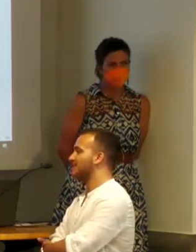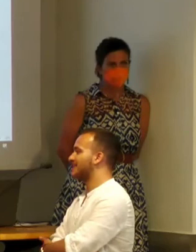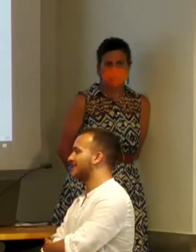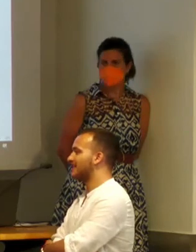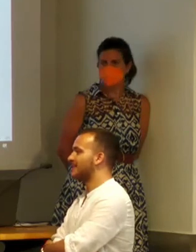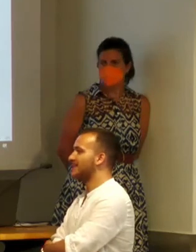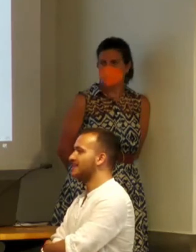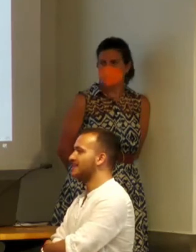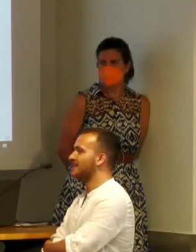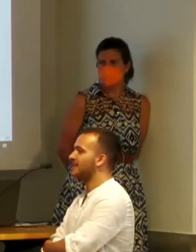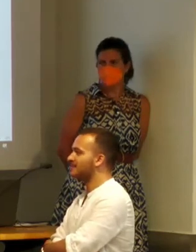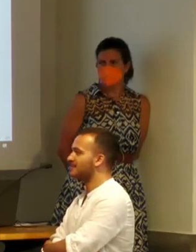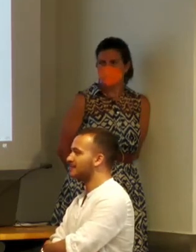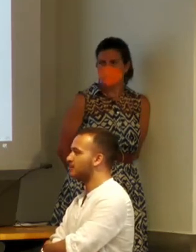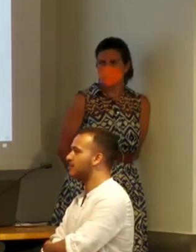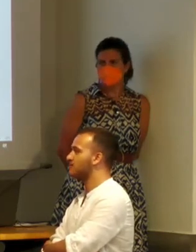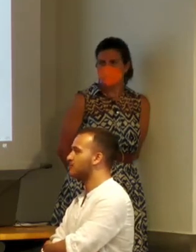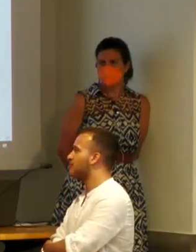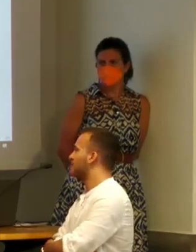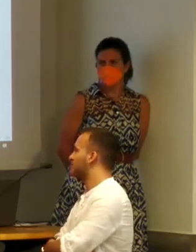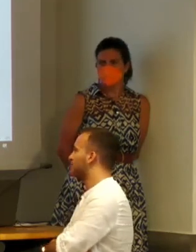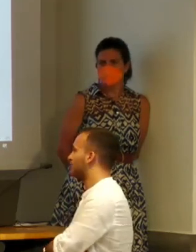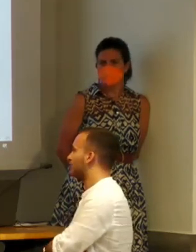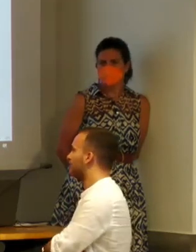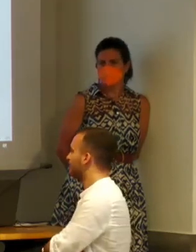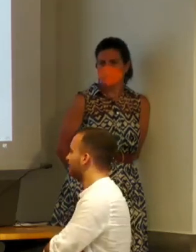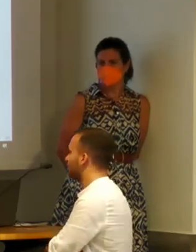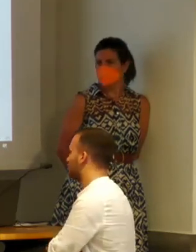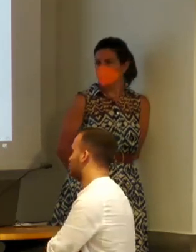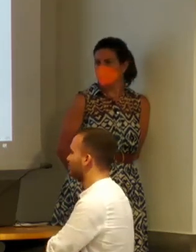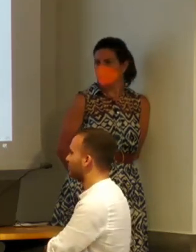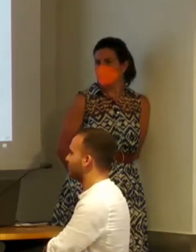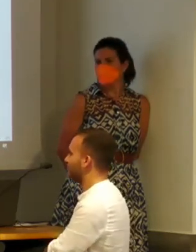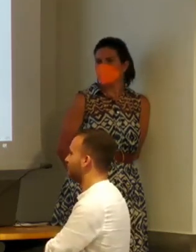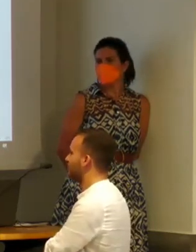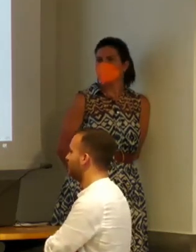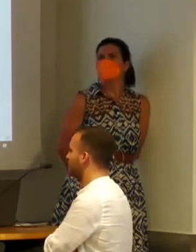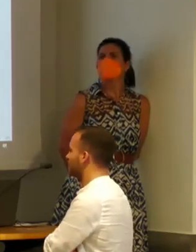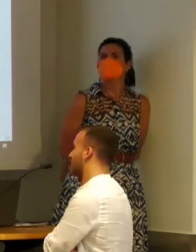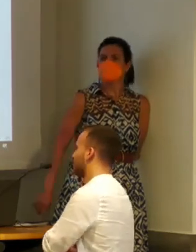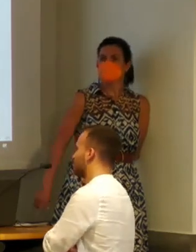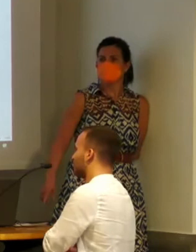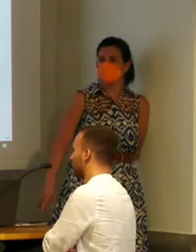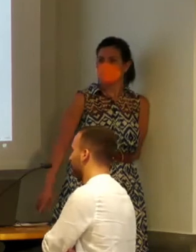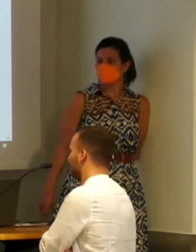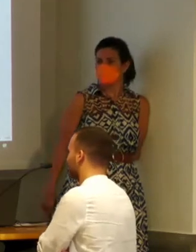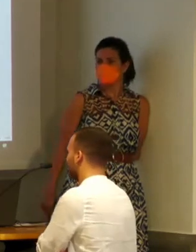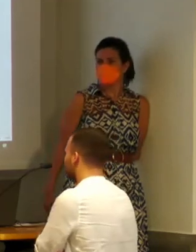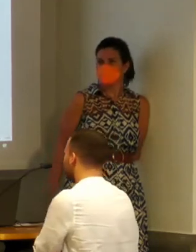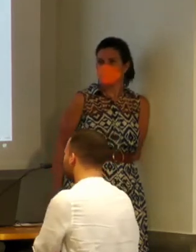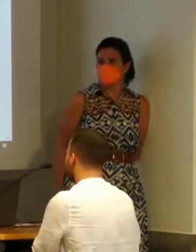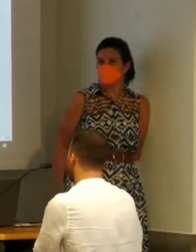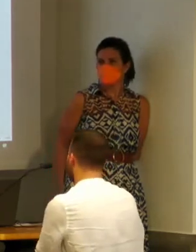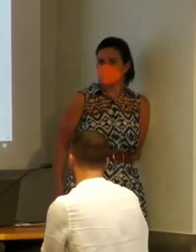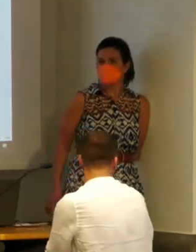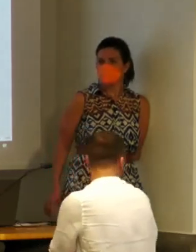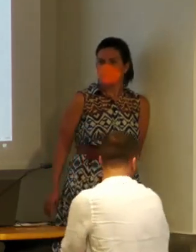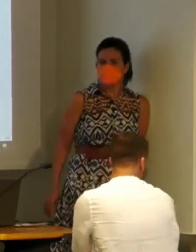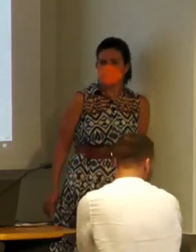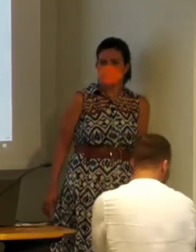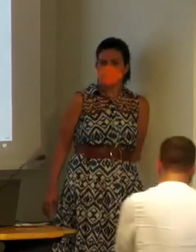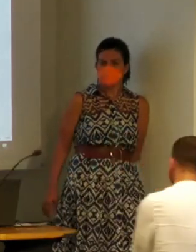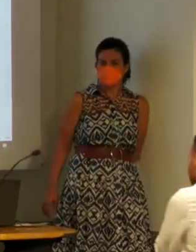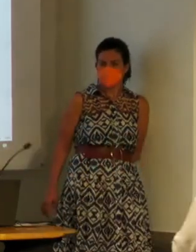laurea triennale in lettere quanto con quella in storia, o solo con una delle due, cioè immagino con quella in storia.